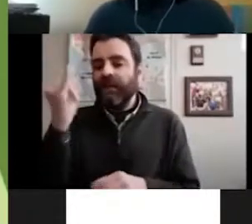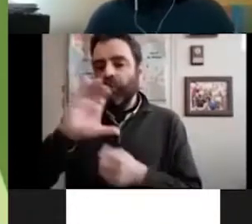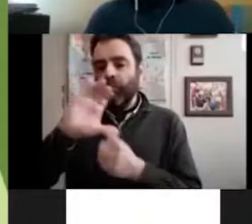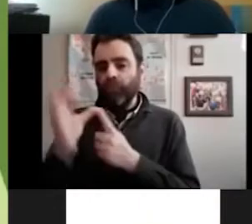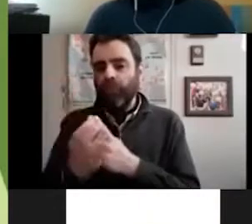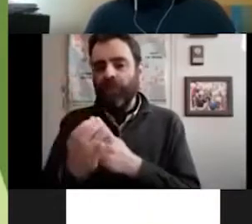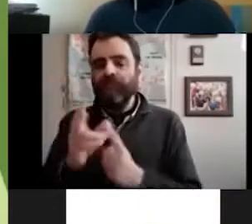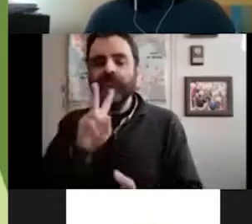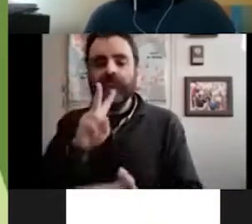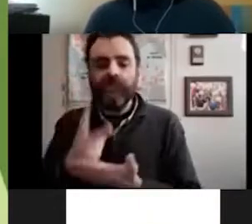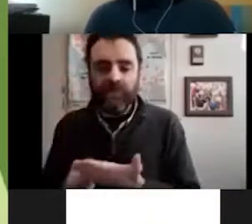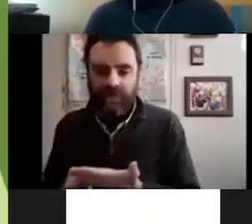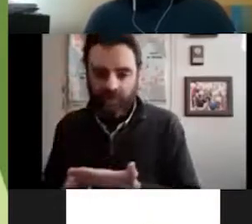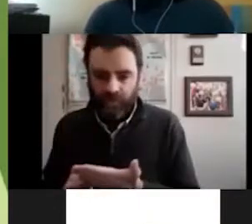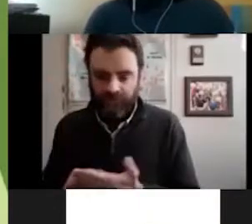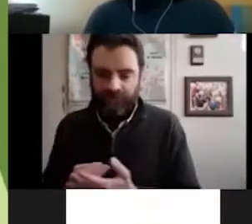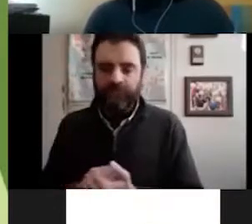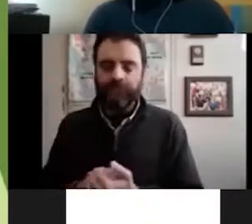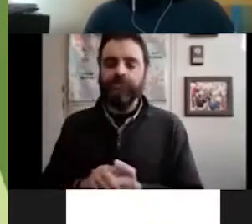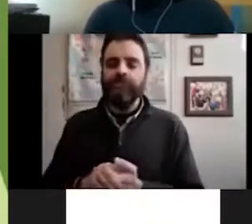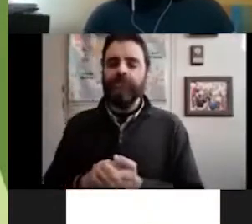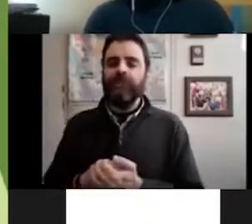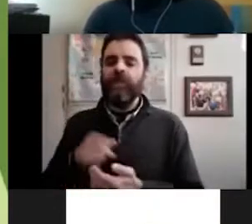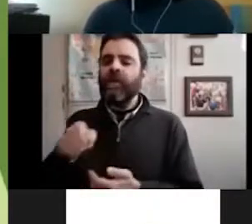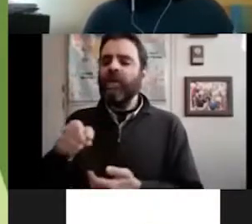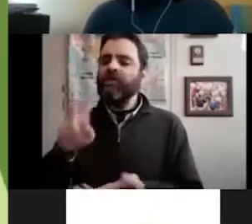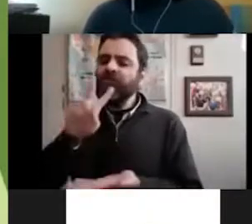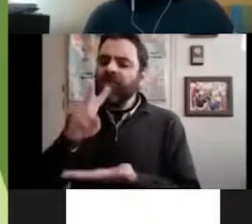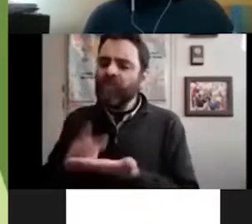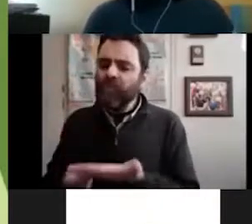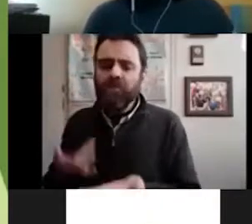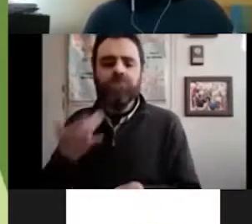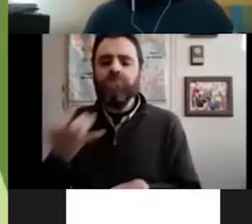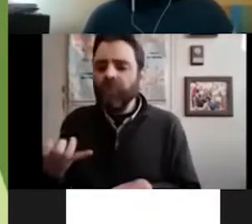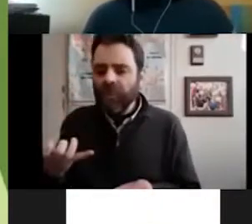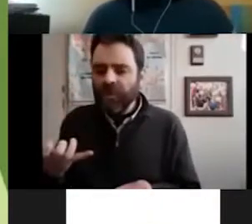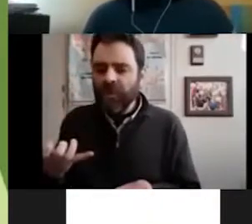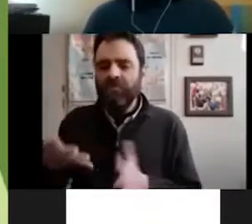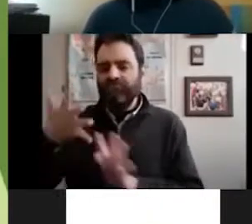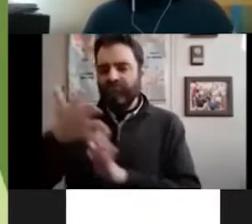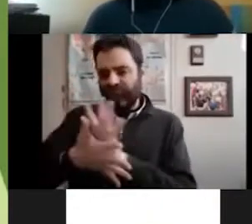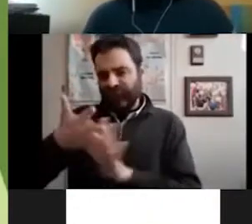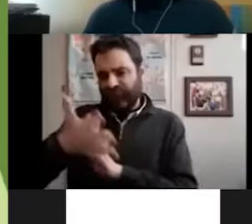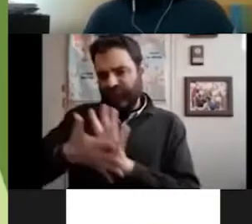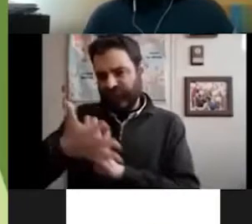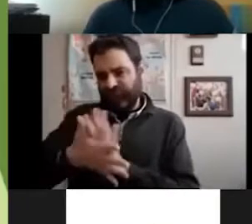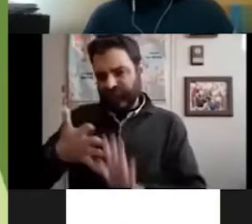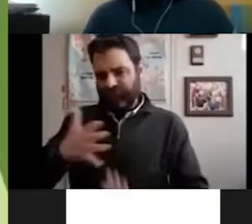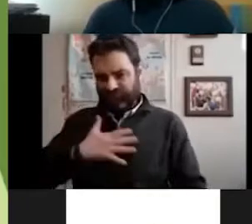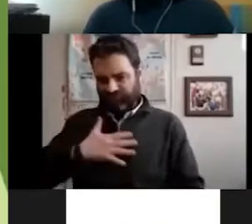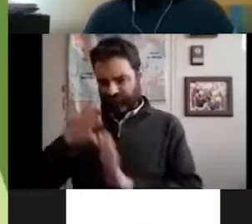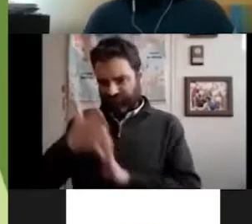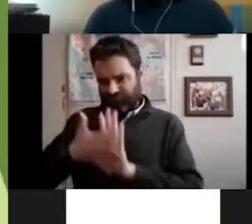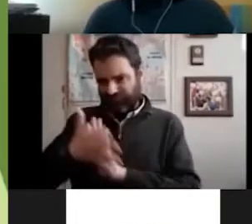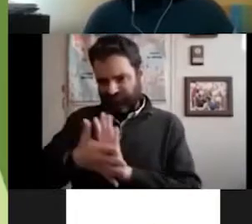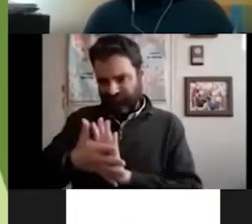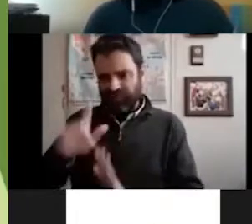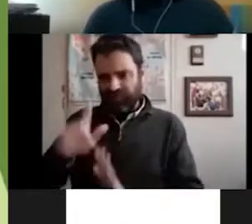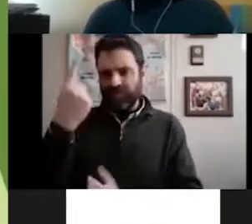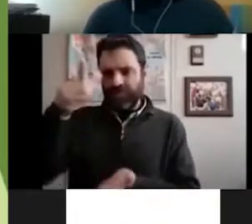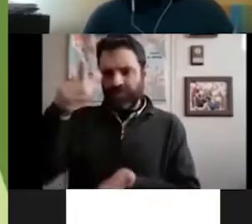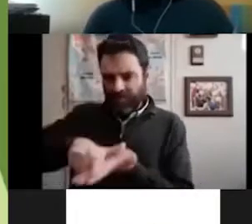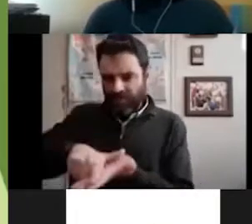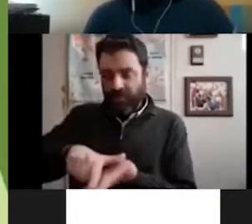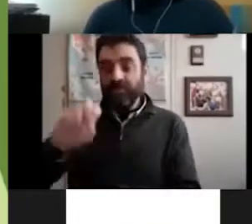educación, pero es individual y es de cultura, de educación bilingüe bicultural. ¿Por qué? Porque se utiliza la